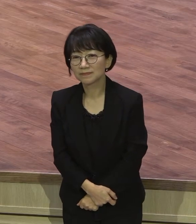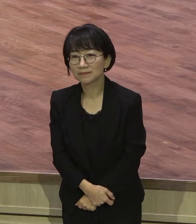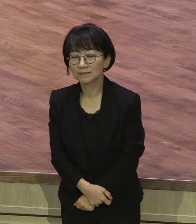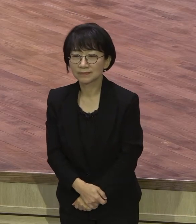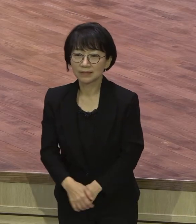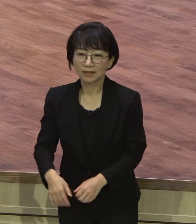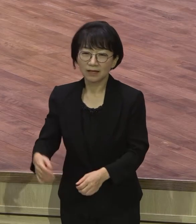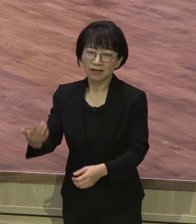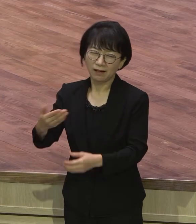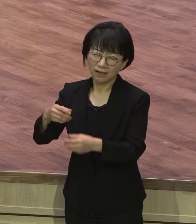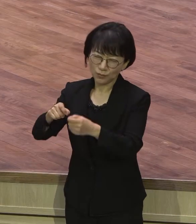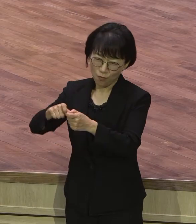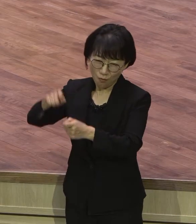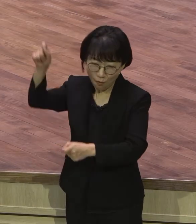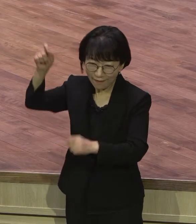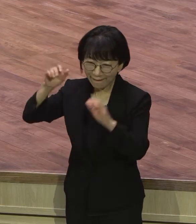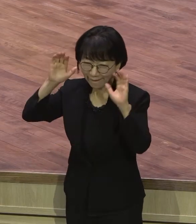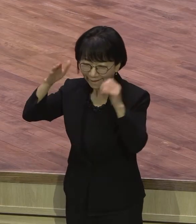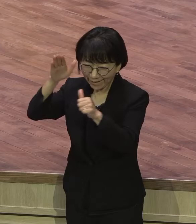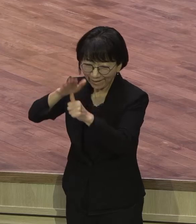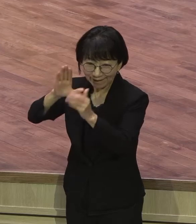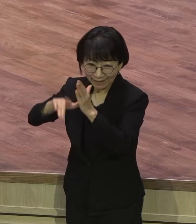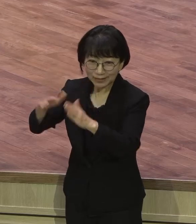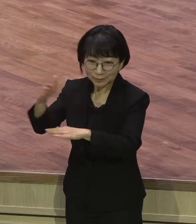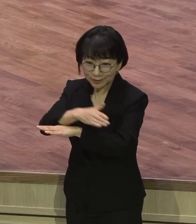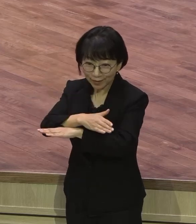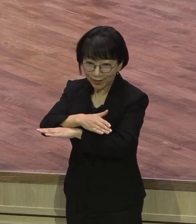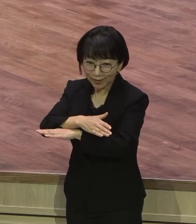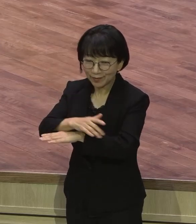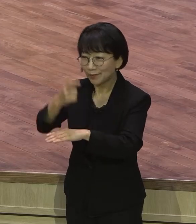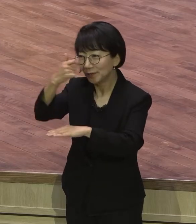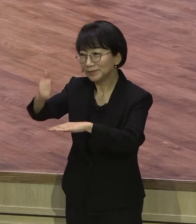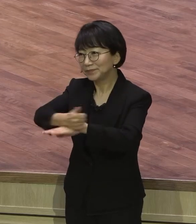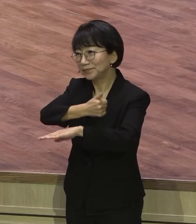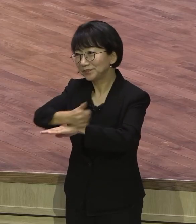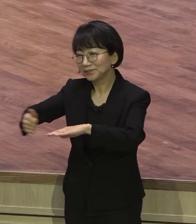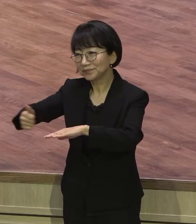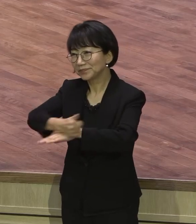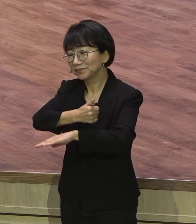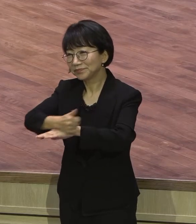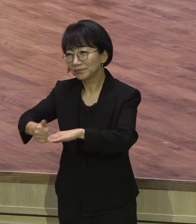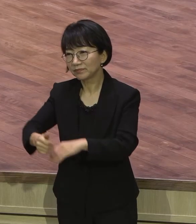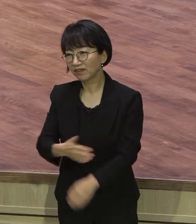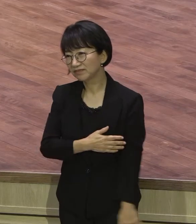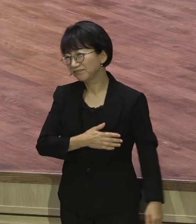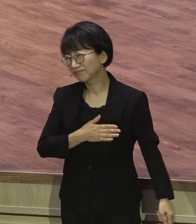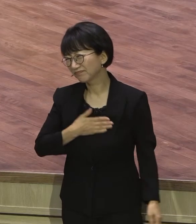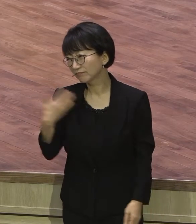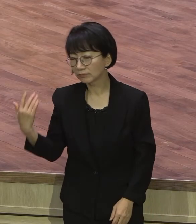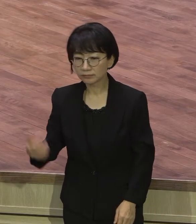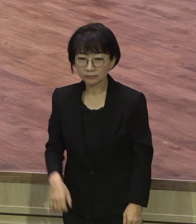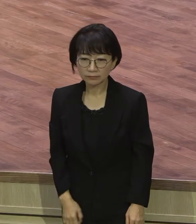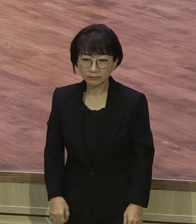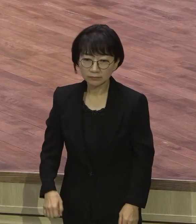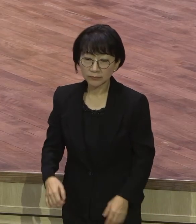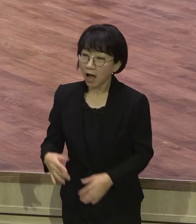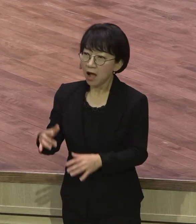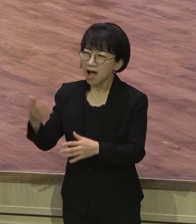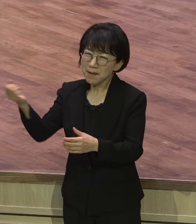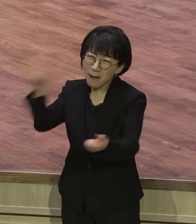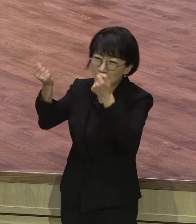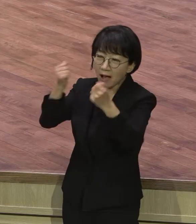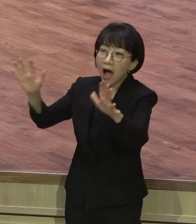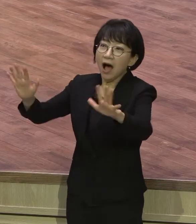이 모태 신앙들 오래 어려서 다니는 사람들 은혜 받는 건요 큰 어려움을 당하고 나서야 돼. 없는 사람들은